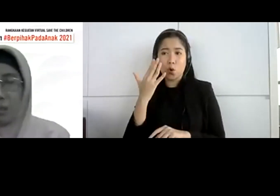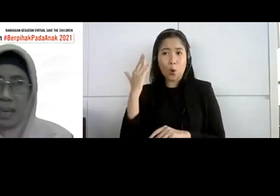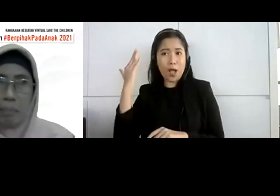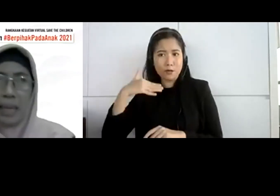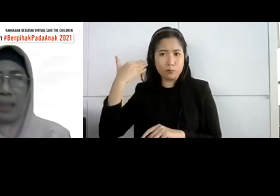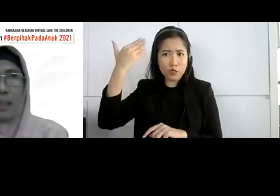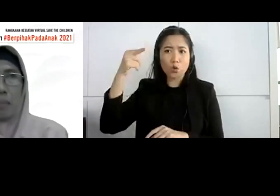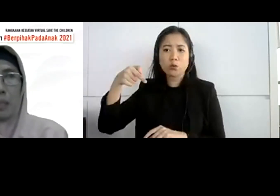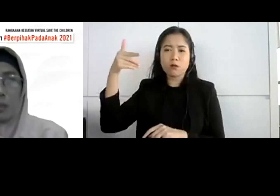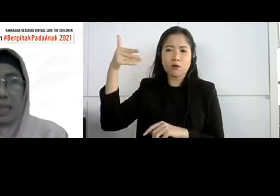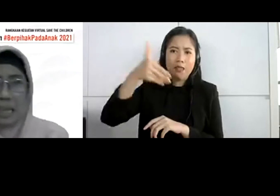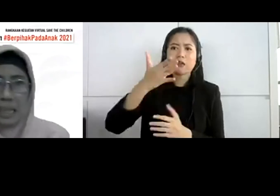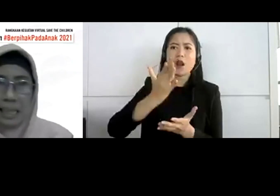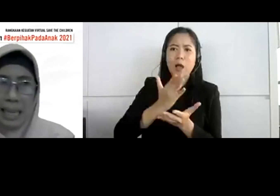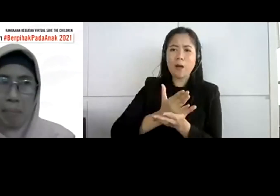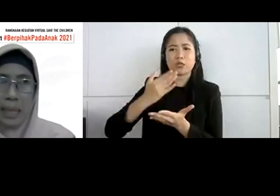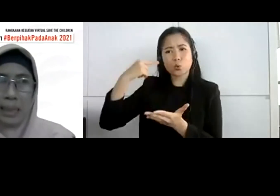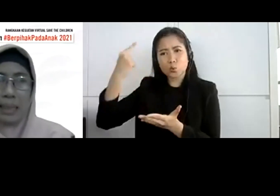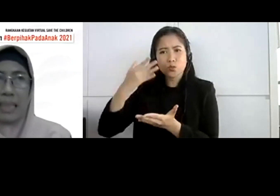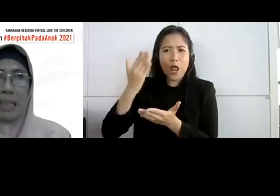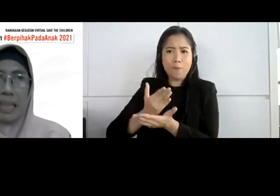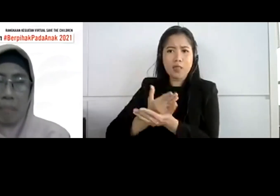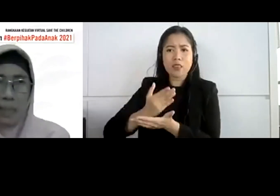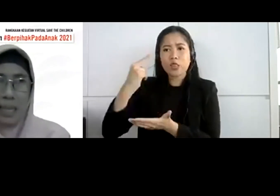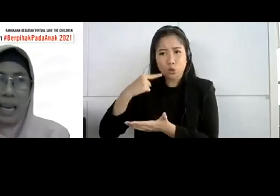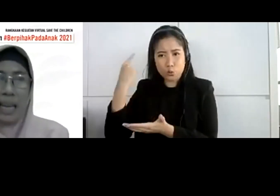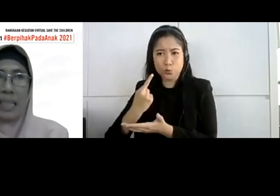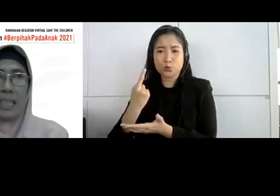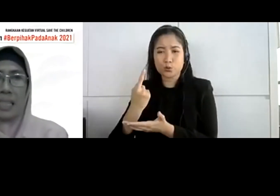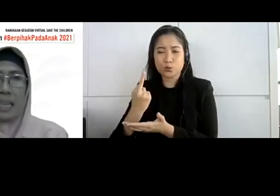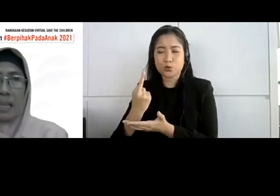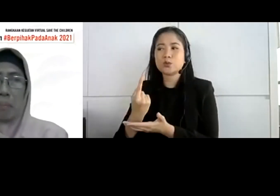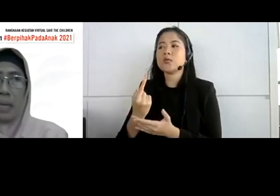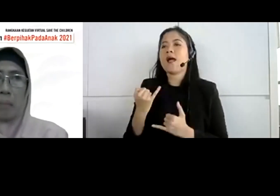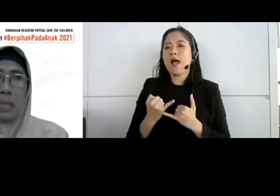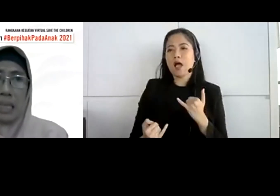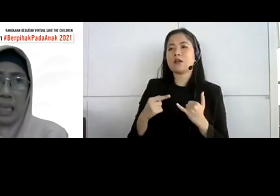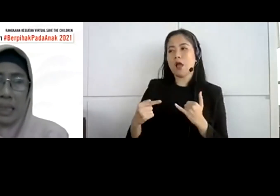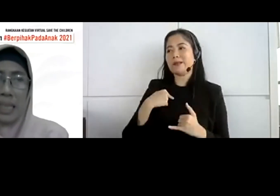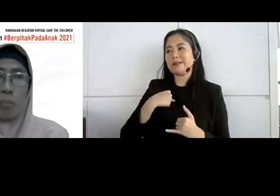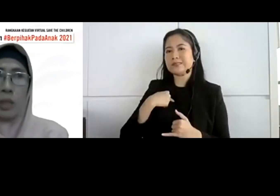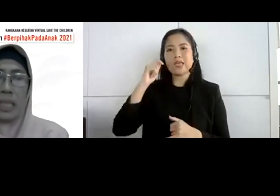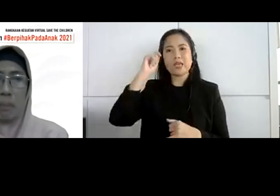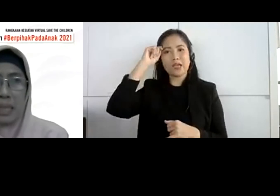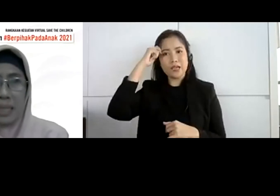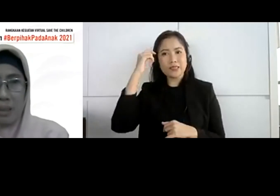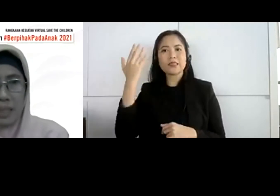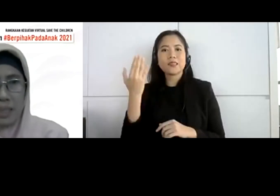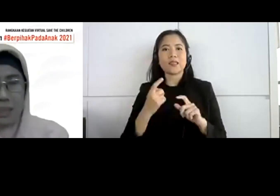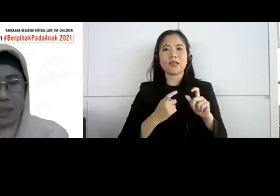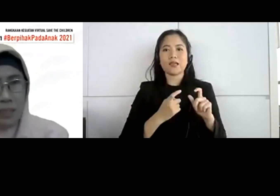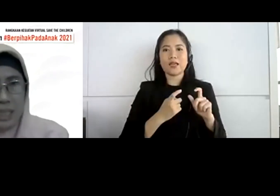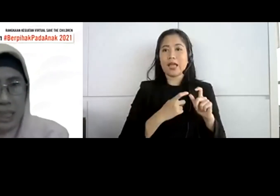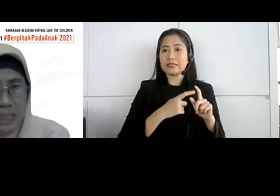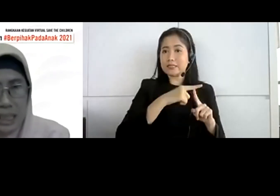selalu terlambat, berikutnya lagi terlambat, dan terlambat. Akhirnya saya kembali mengingat ilmu yang diberikan